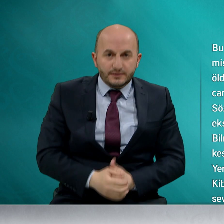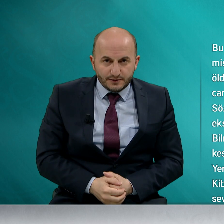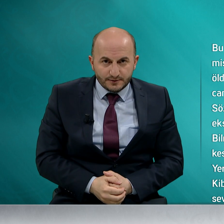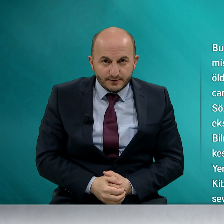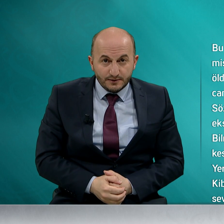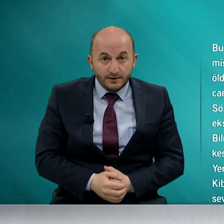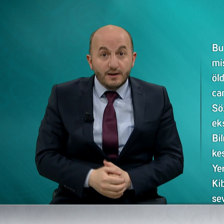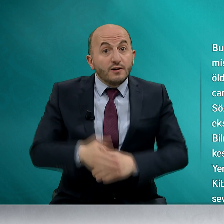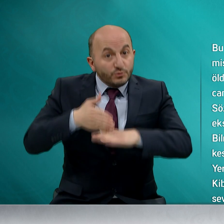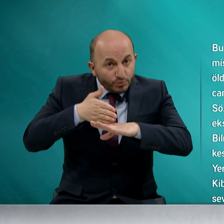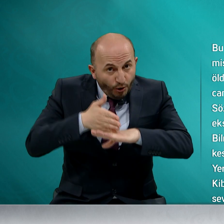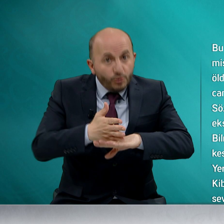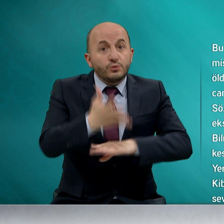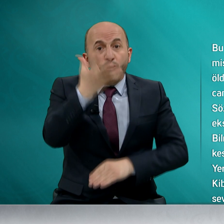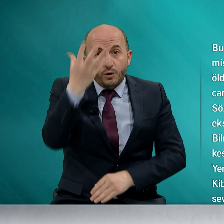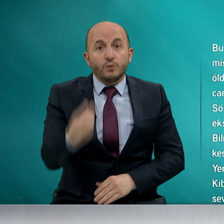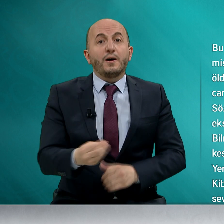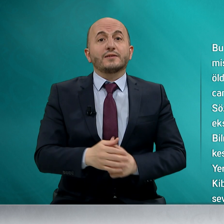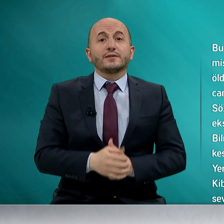yapmamaktır. Doğru olmaktır.